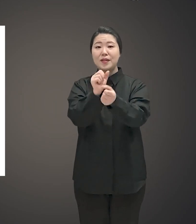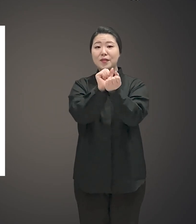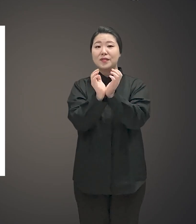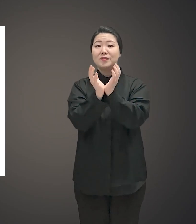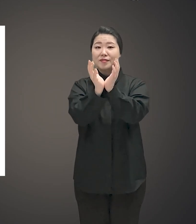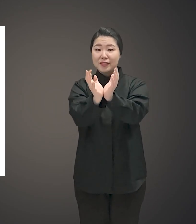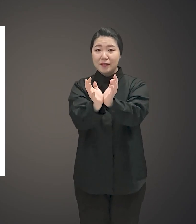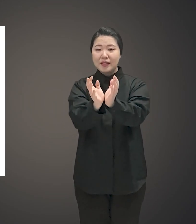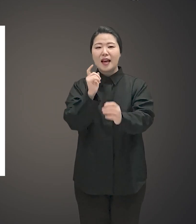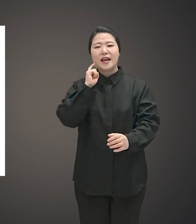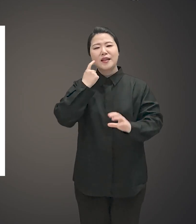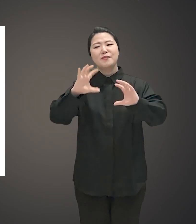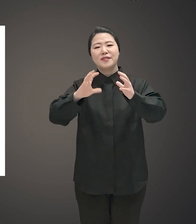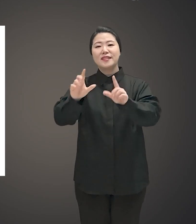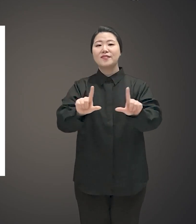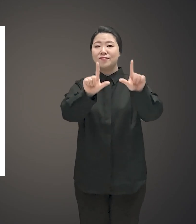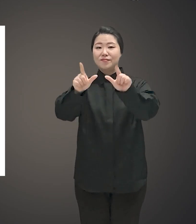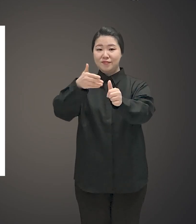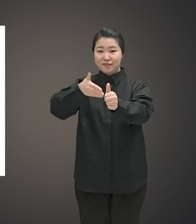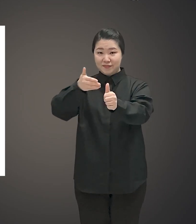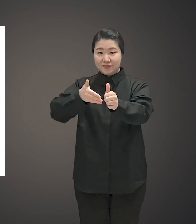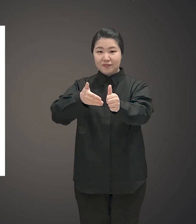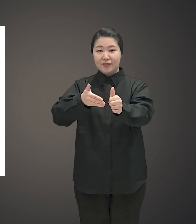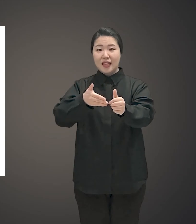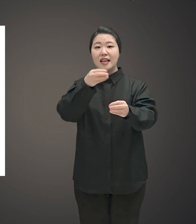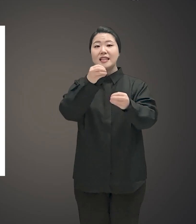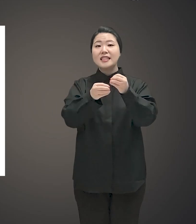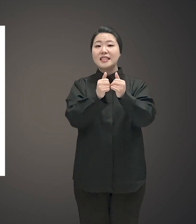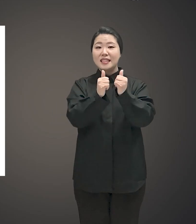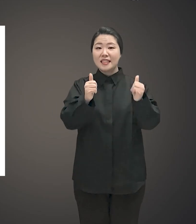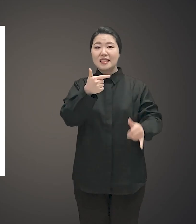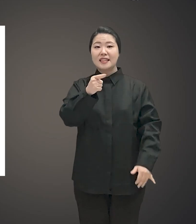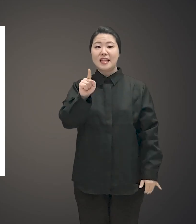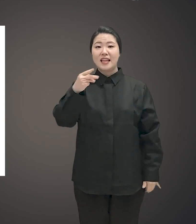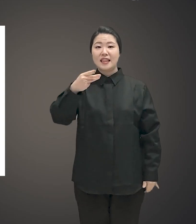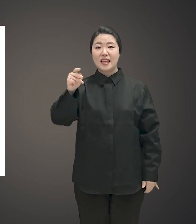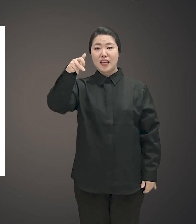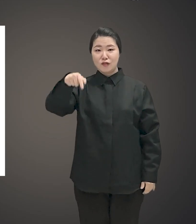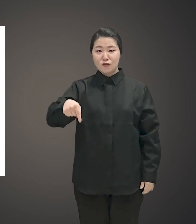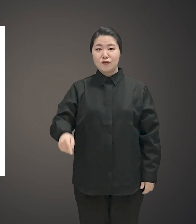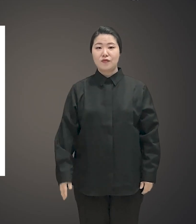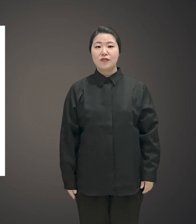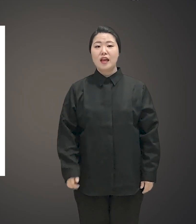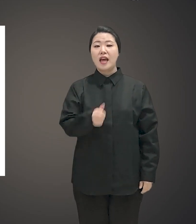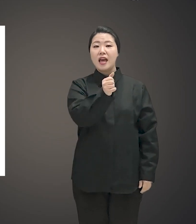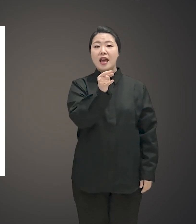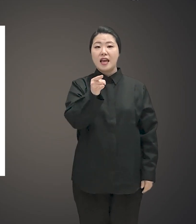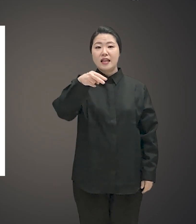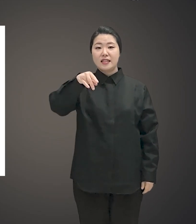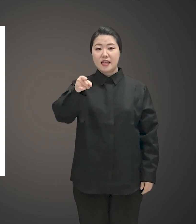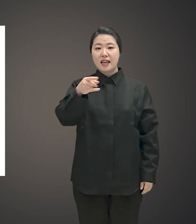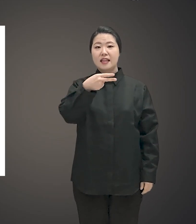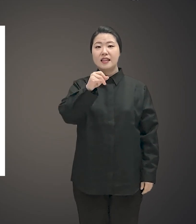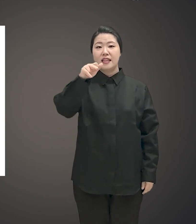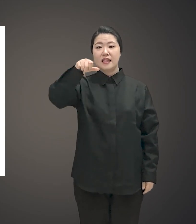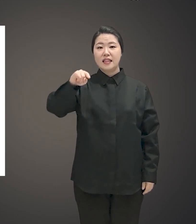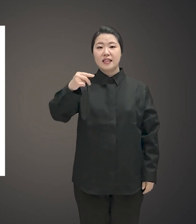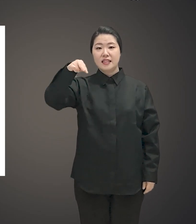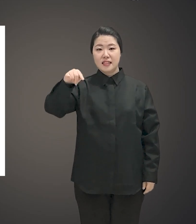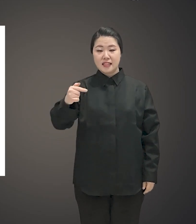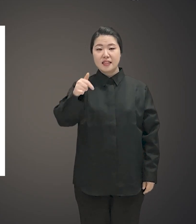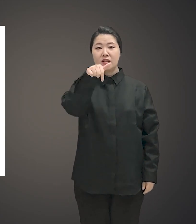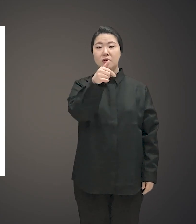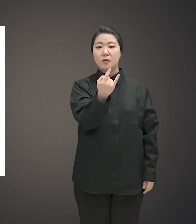드립니다. 예쁜 세상을 사세요. 나태주 시인. 헤르만 헤세, 에밀리 디킨슨,